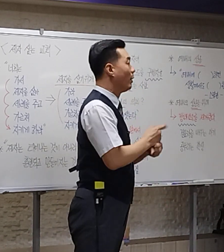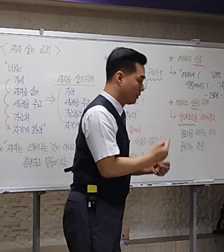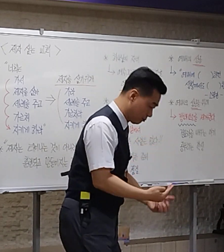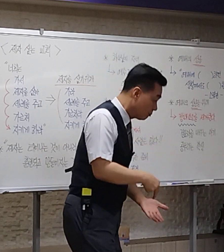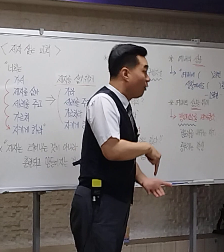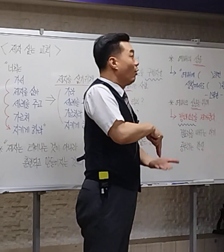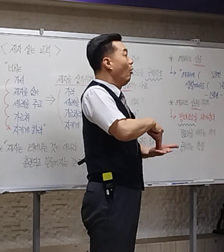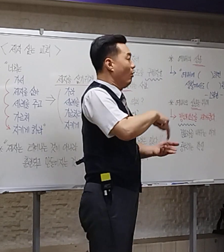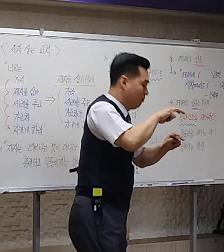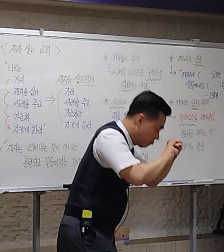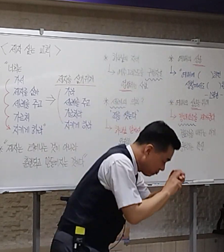벌써